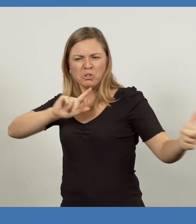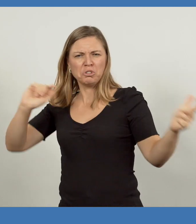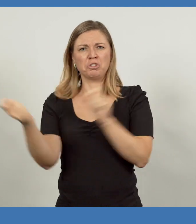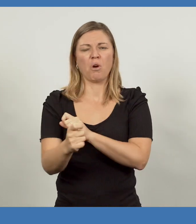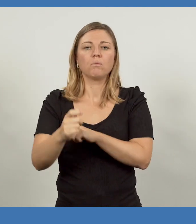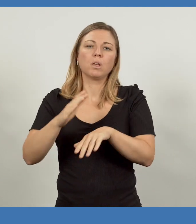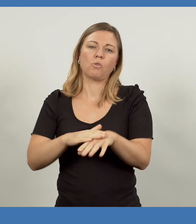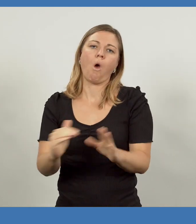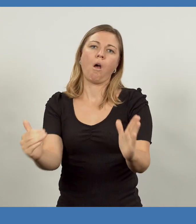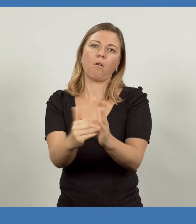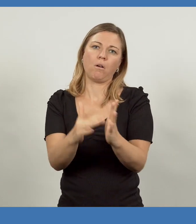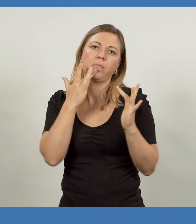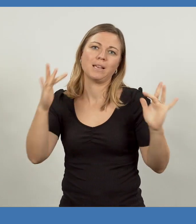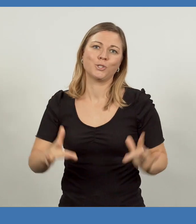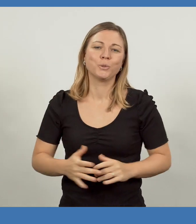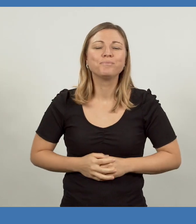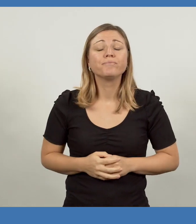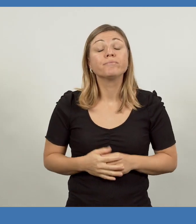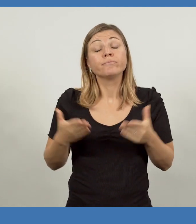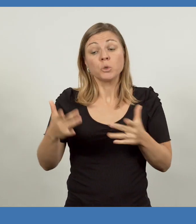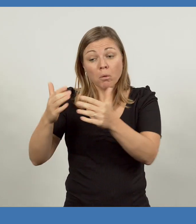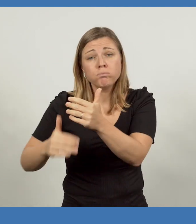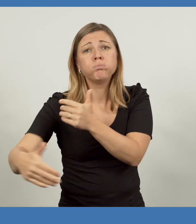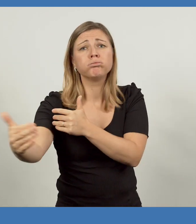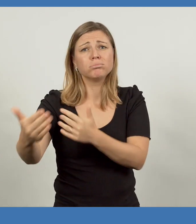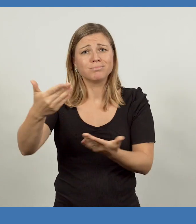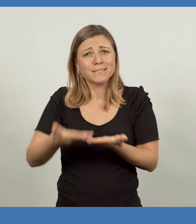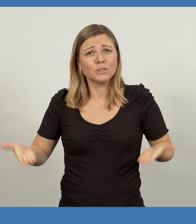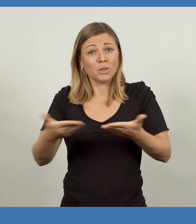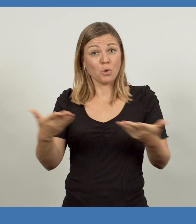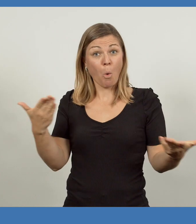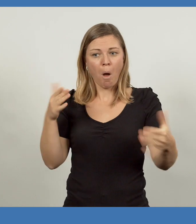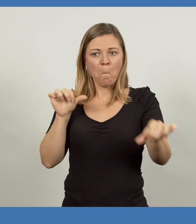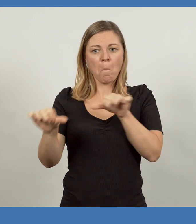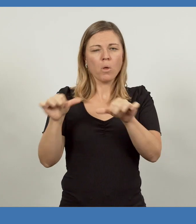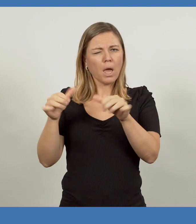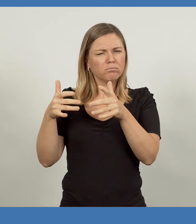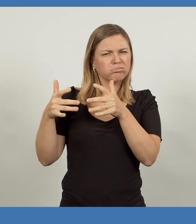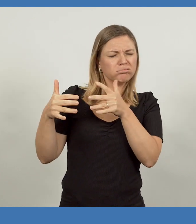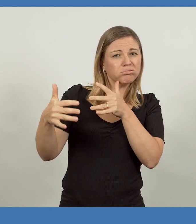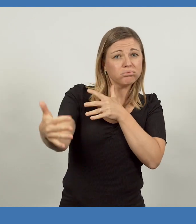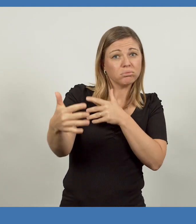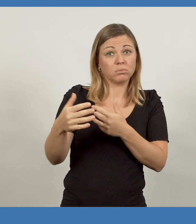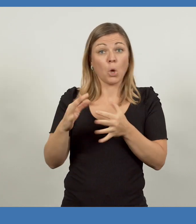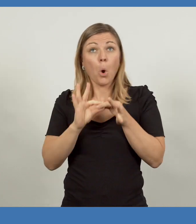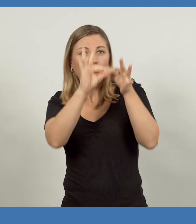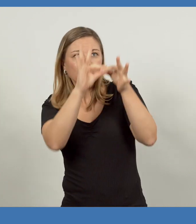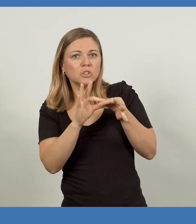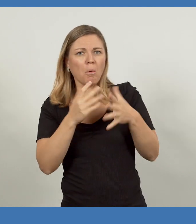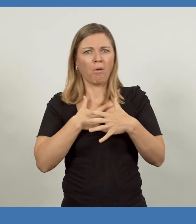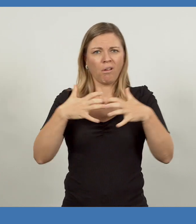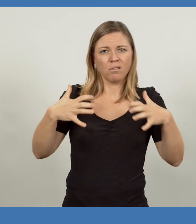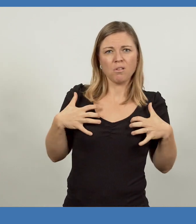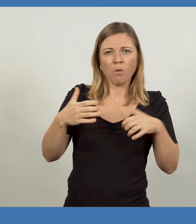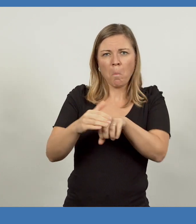l'homme a été déçu. Et aujourd'hui, nous sommes dans un contexte postmoderne où on ne croit plus en la religion ou à la science